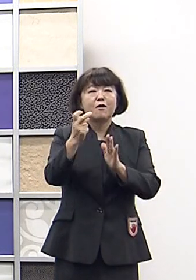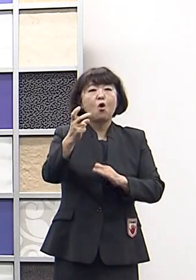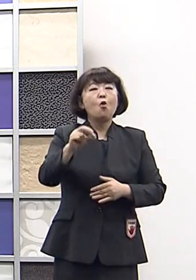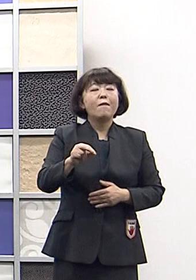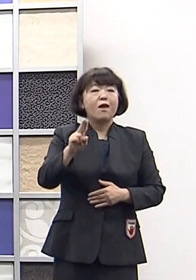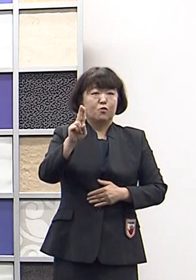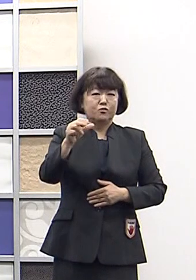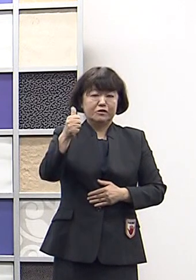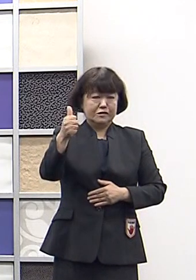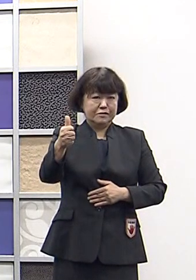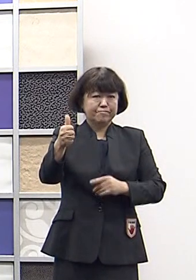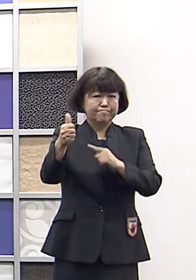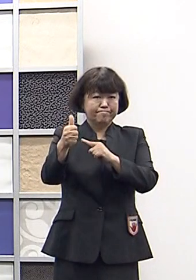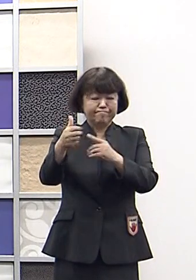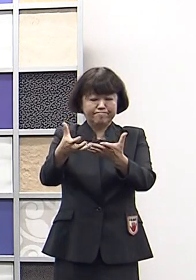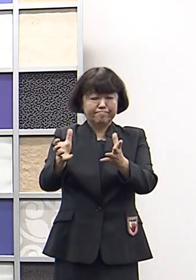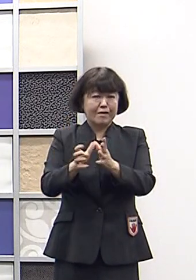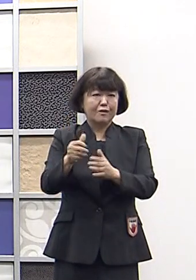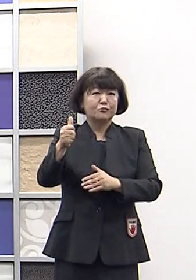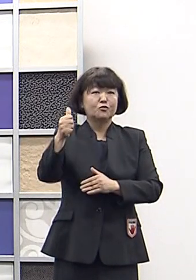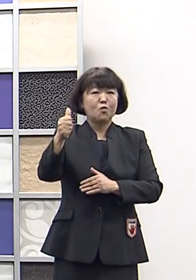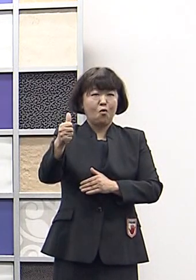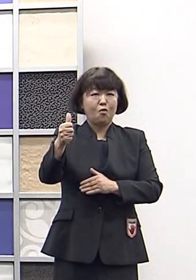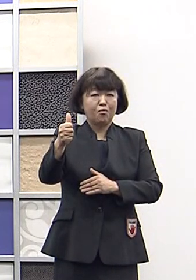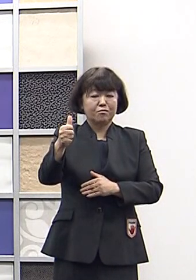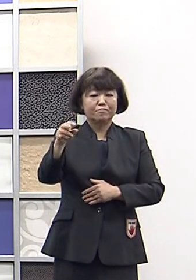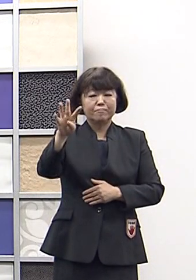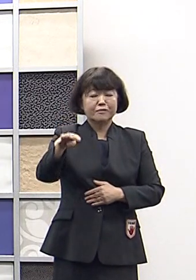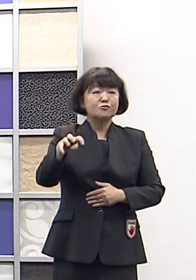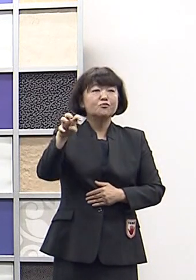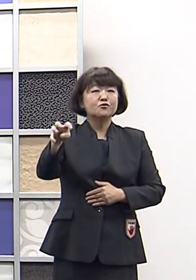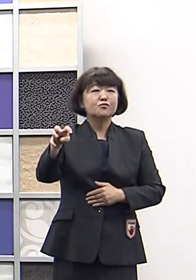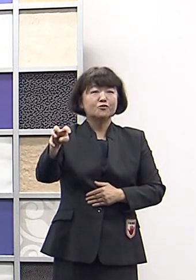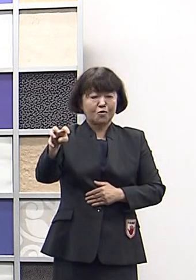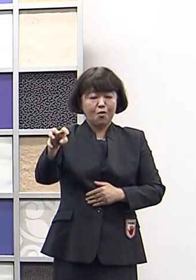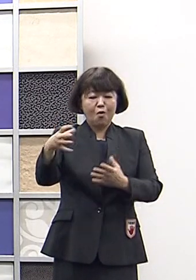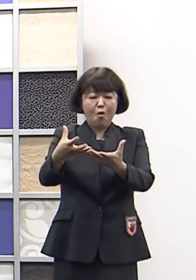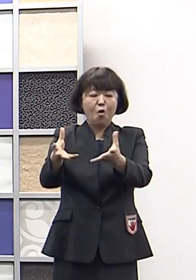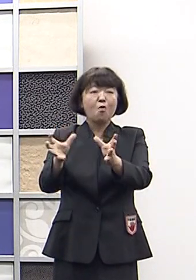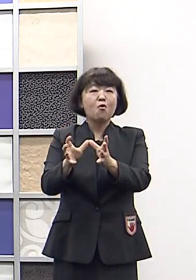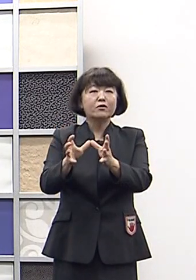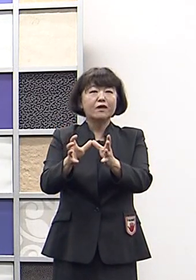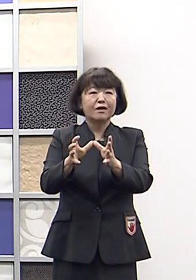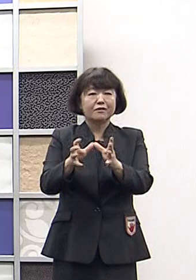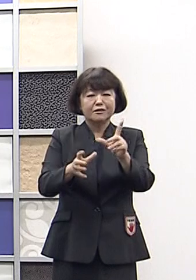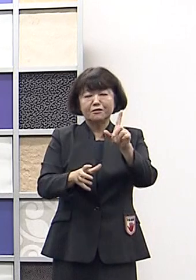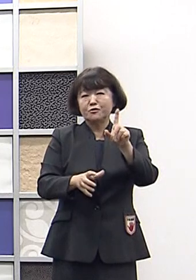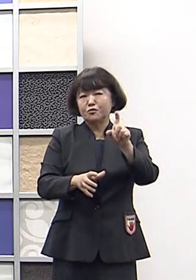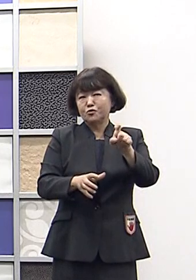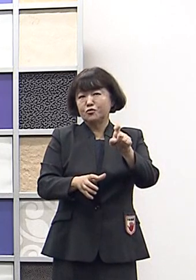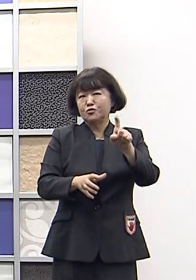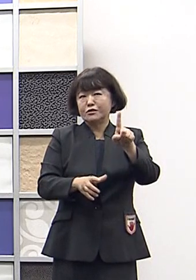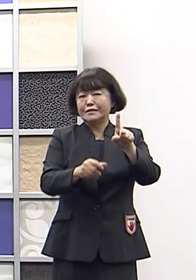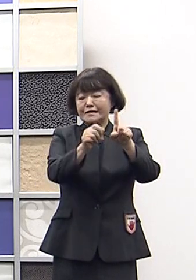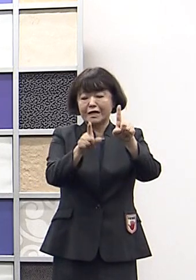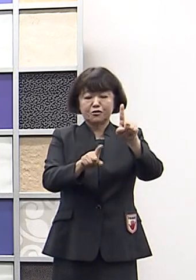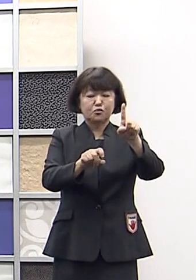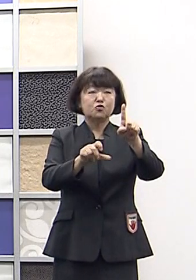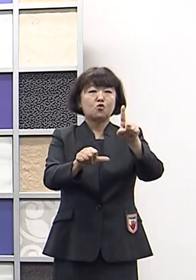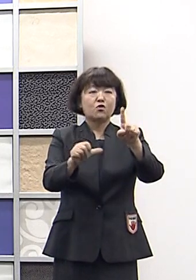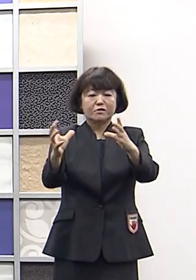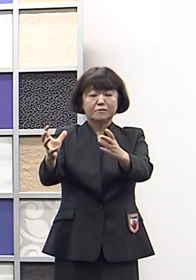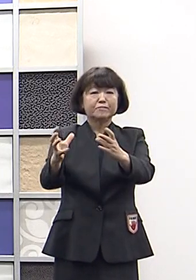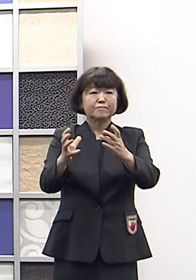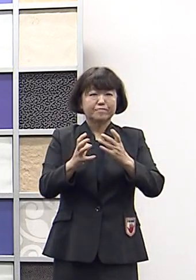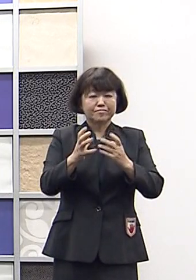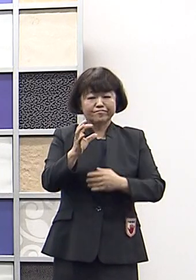団長とされますブラジルミナスジェライス州の友好訪問団、今月15日に来県をされ、県内